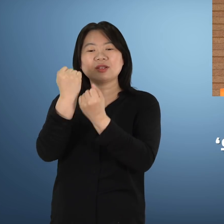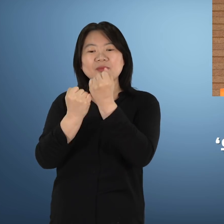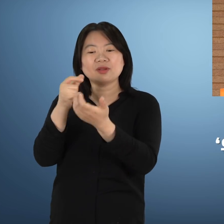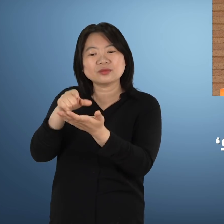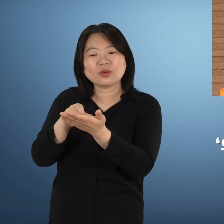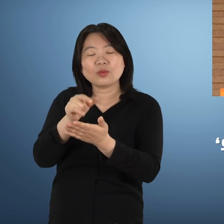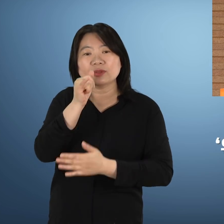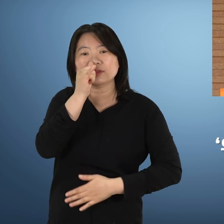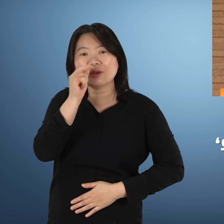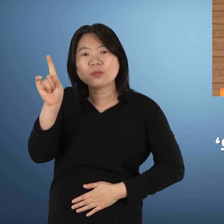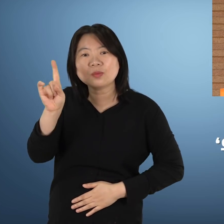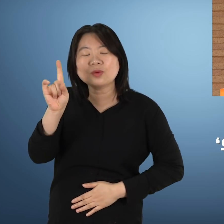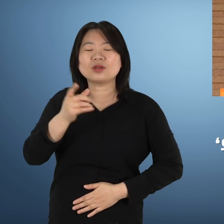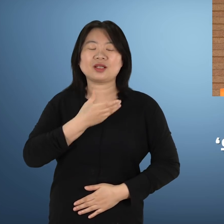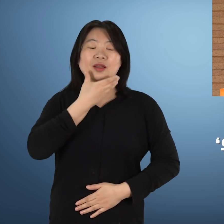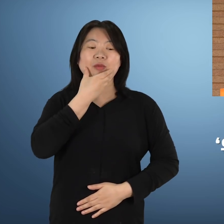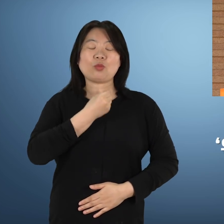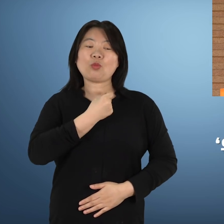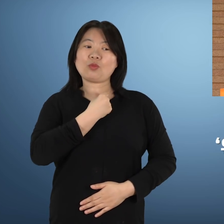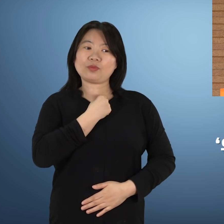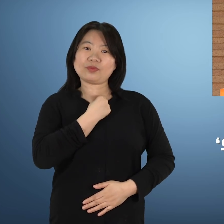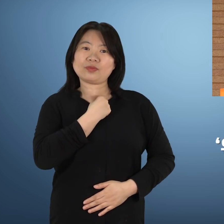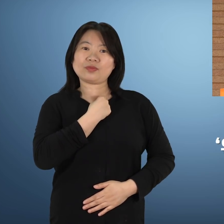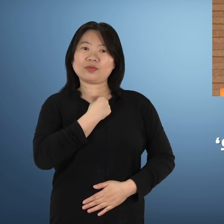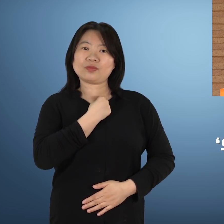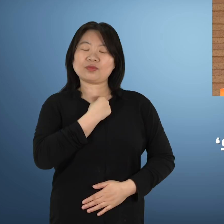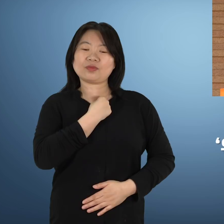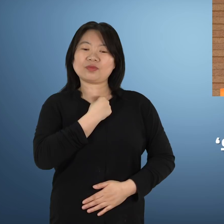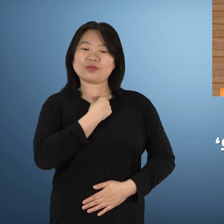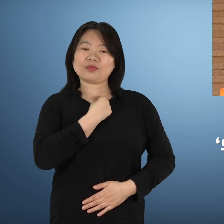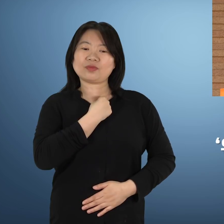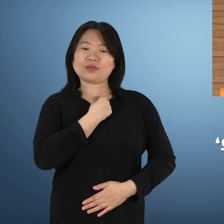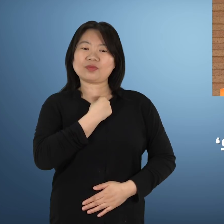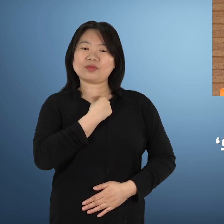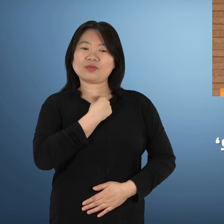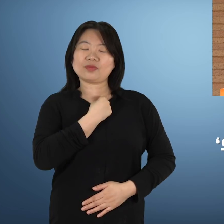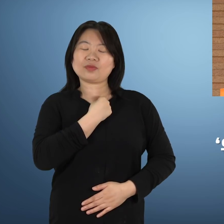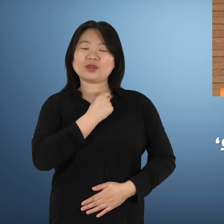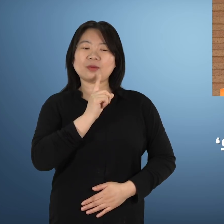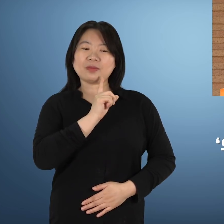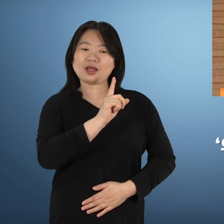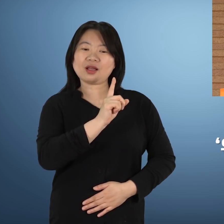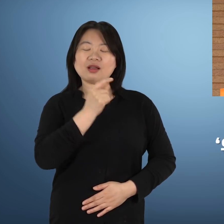거죠. 행복하겠다, 슬픔이 가득한 자여.